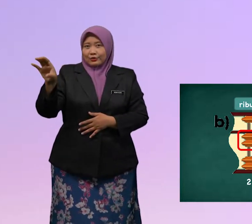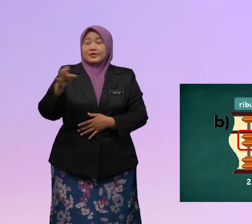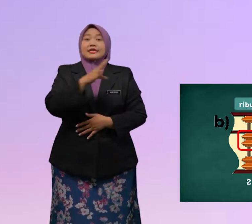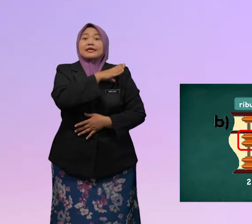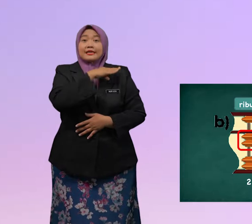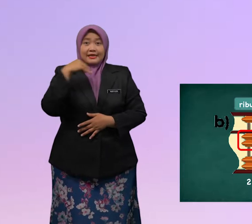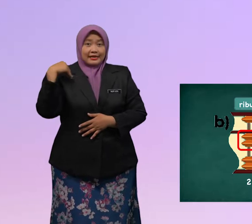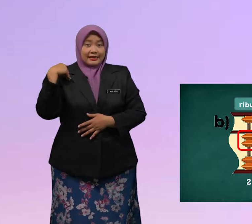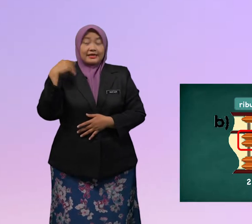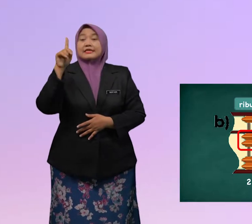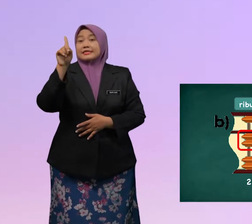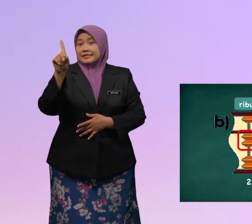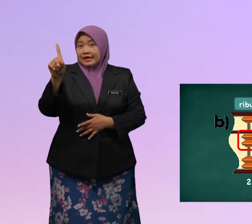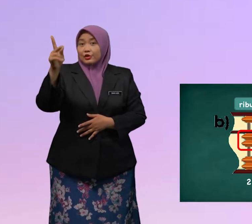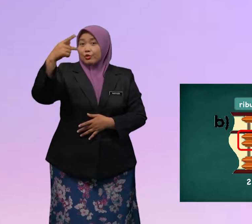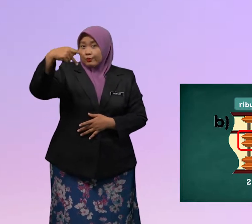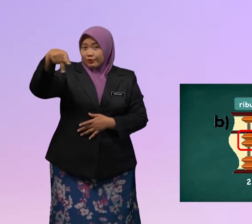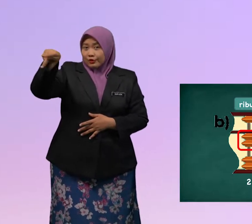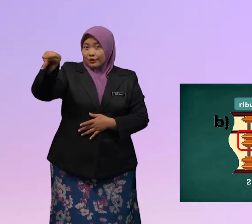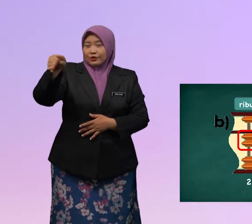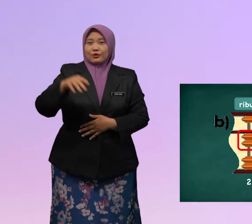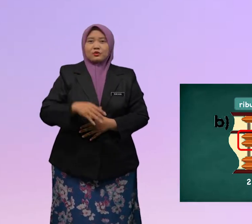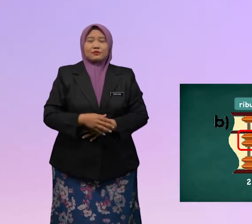2,600 dan 10.